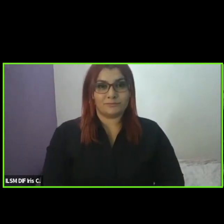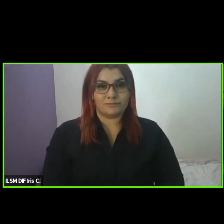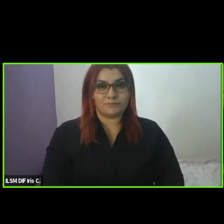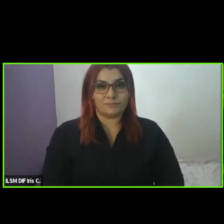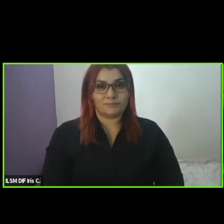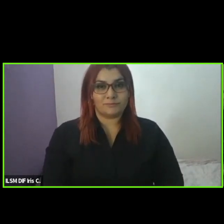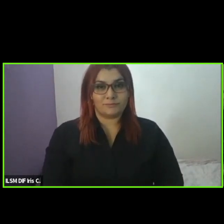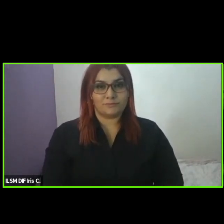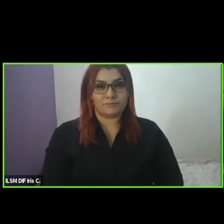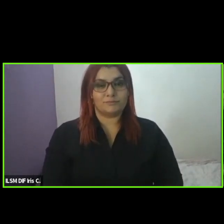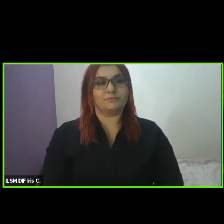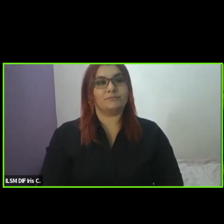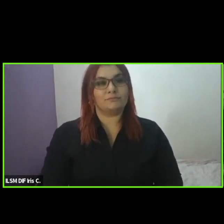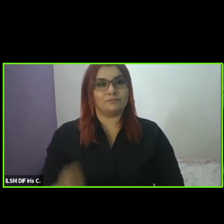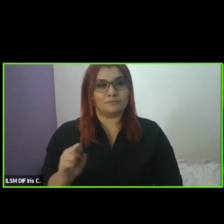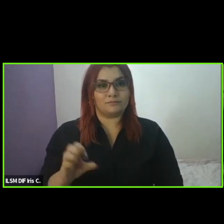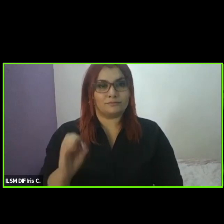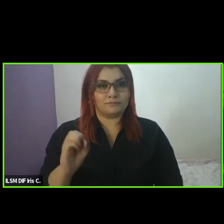y Sofía.